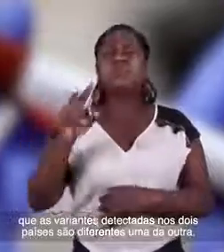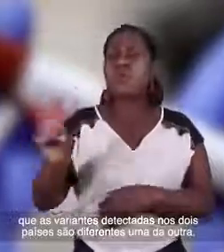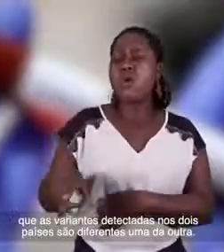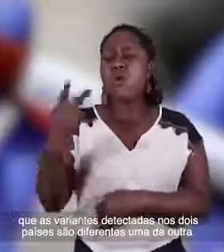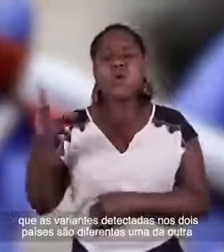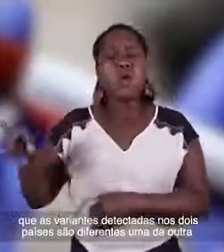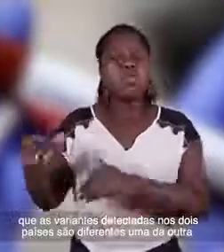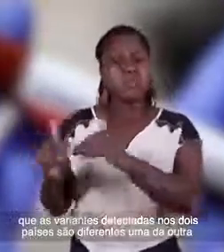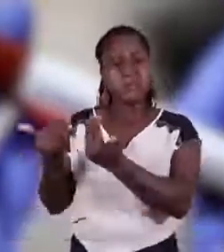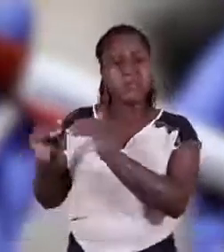da outra.